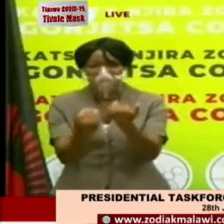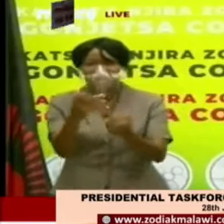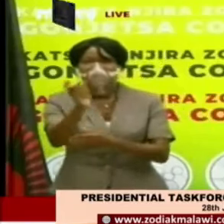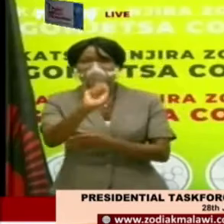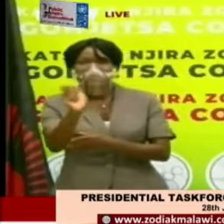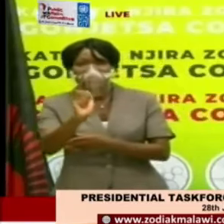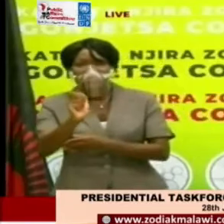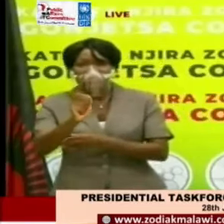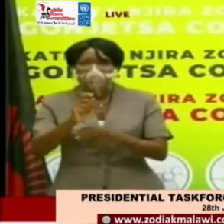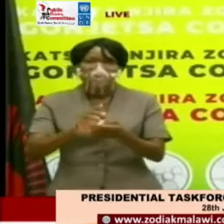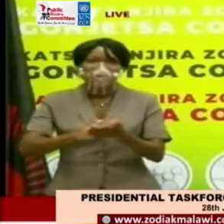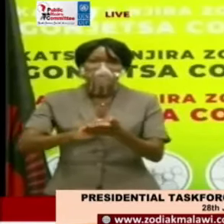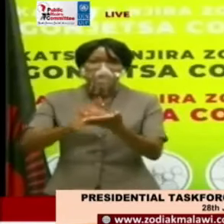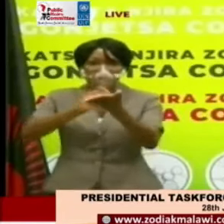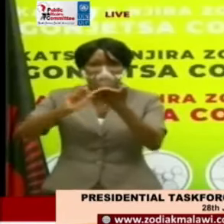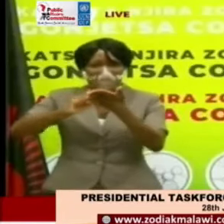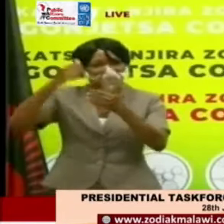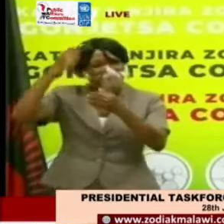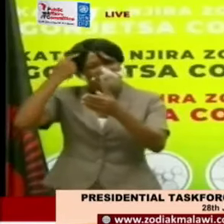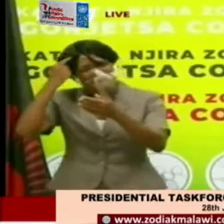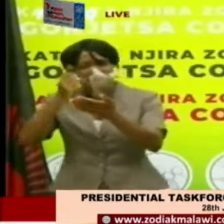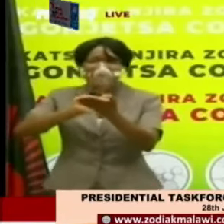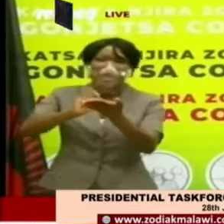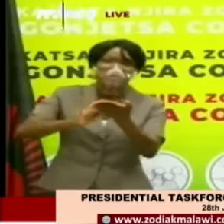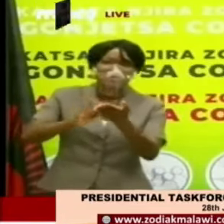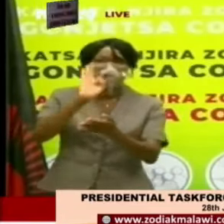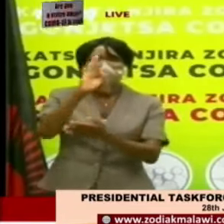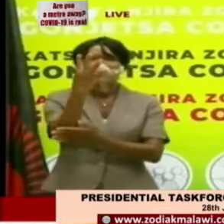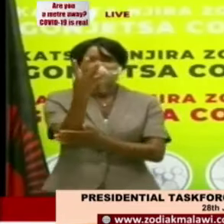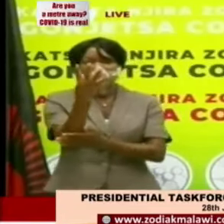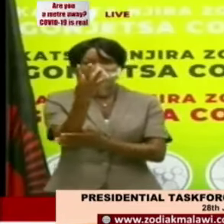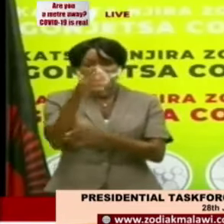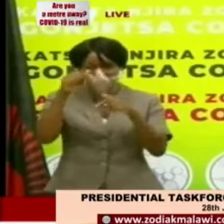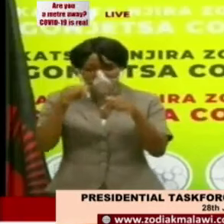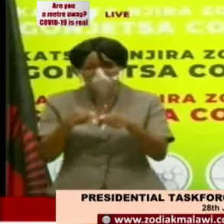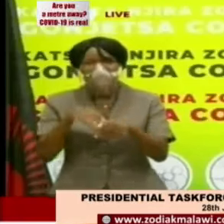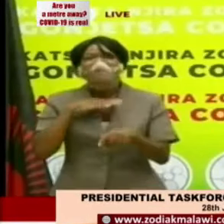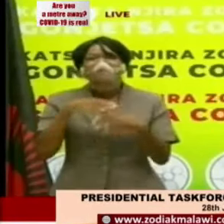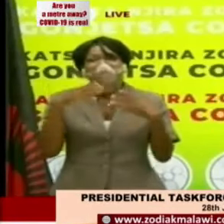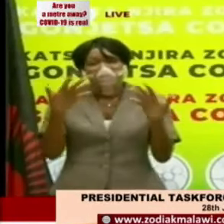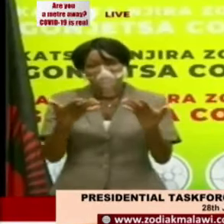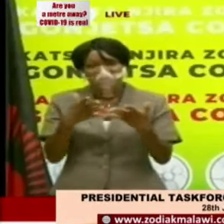kuti ndondomeke khale yotani ana amene akamatsekera sikulu zonsezo tikhale kuva kuchokera kwa wapampando